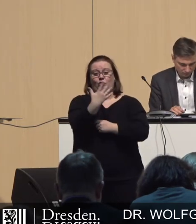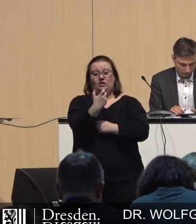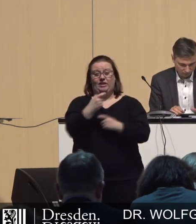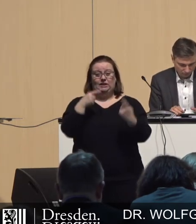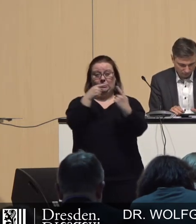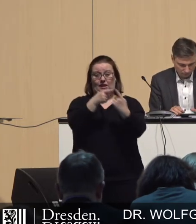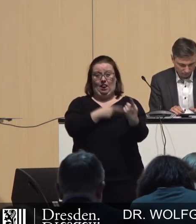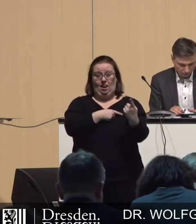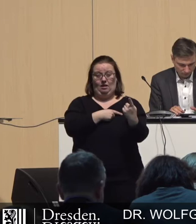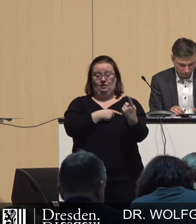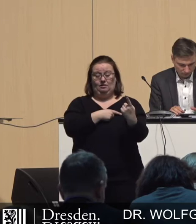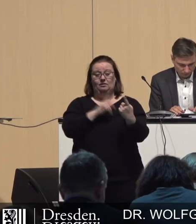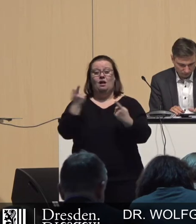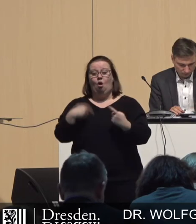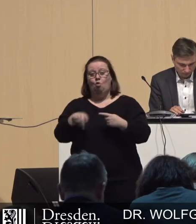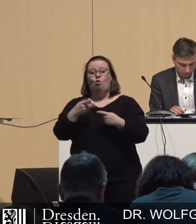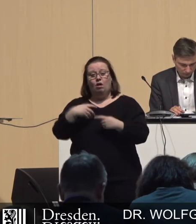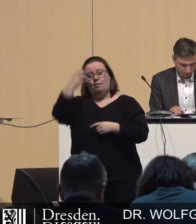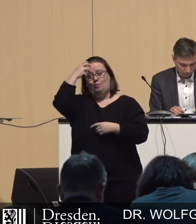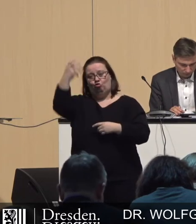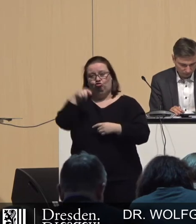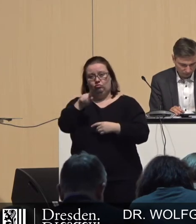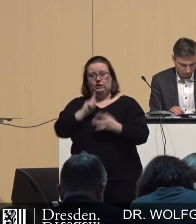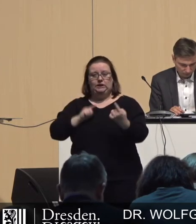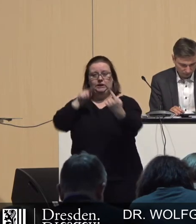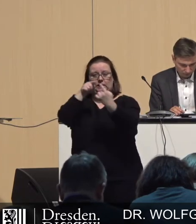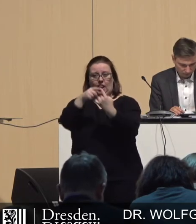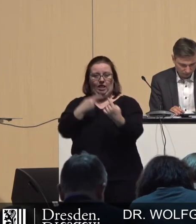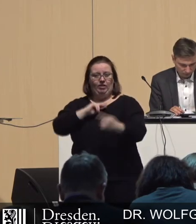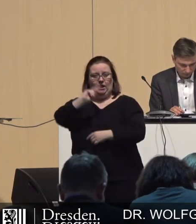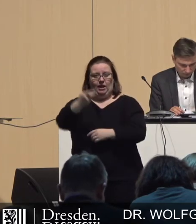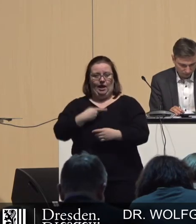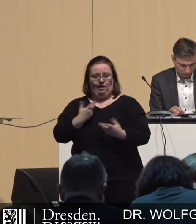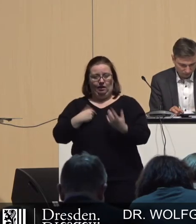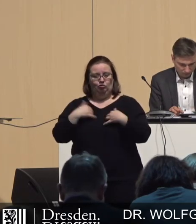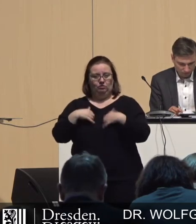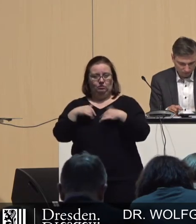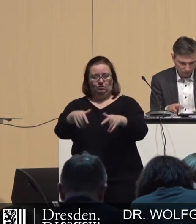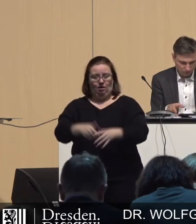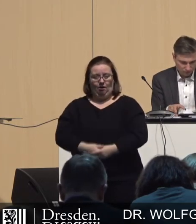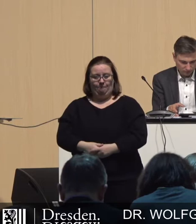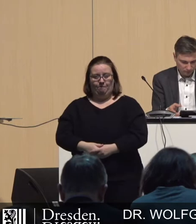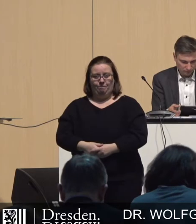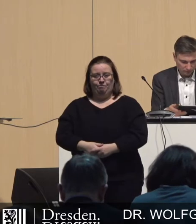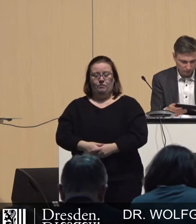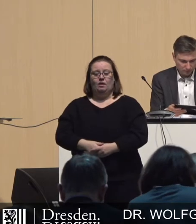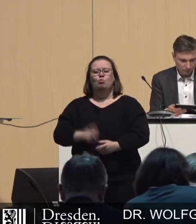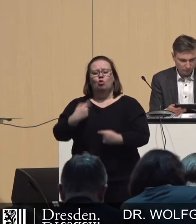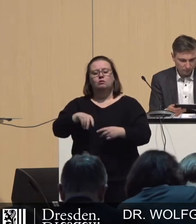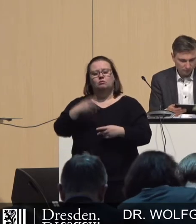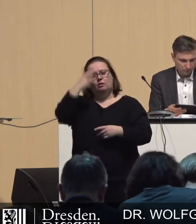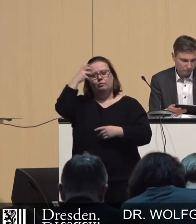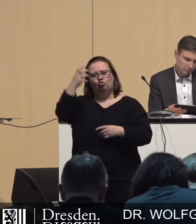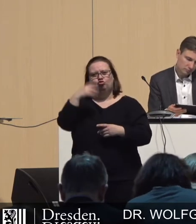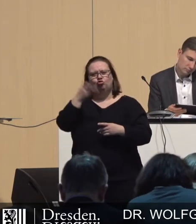erreichen. Auch die Millionenstadt München hat sich ähnlich ehrgeizige Ziele gesetzt. Die Stadtwerke München